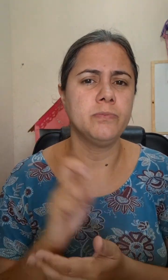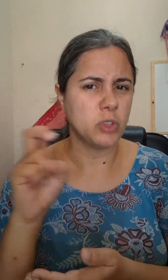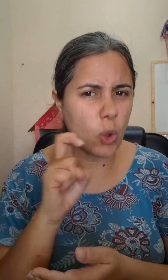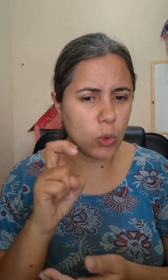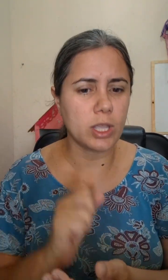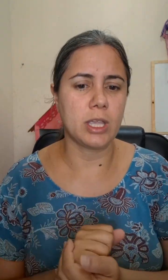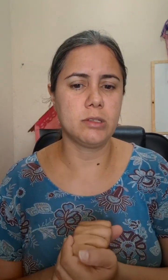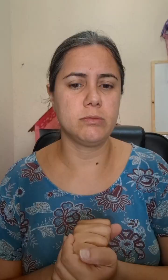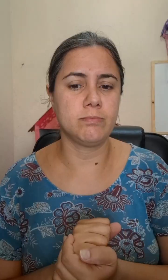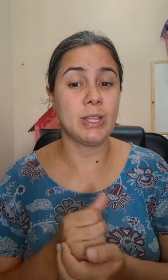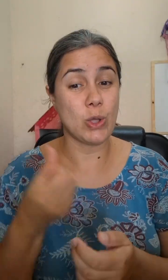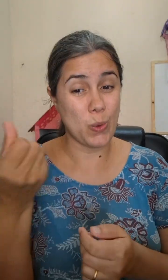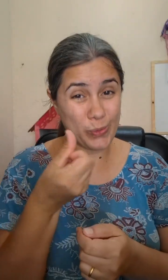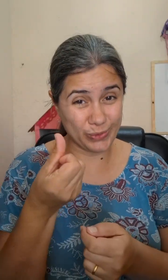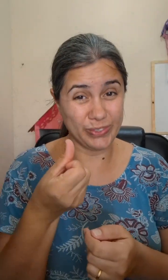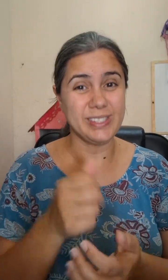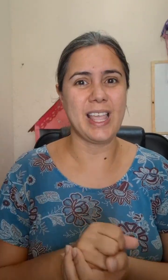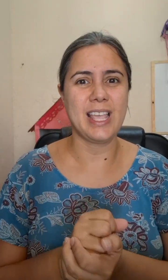o 6º dia, Deus fala.